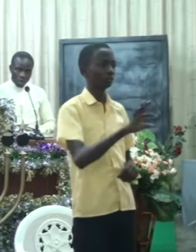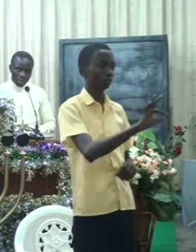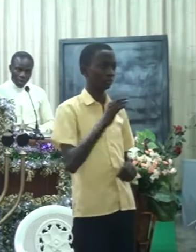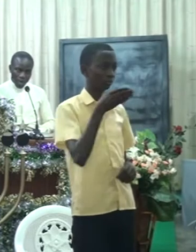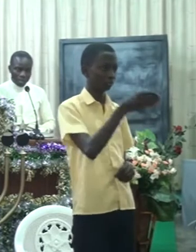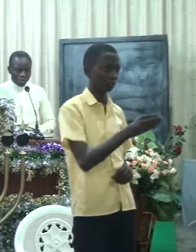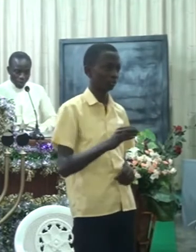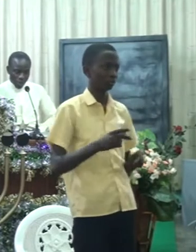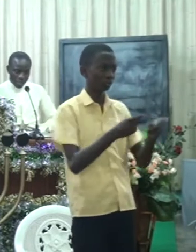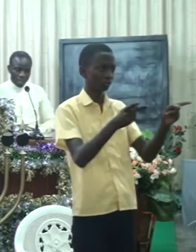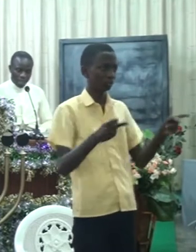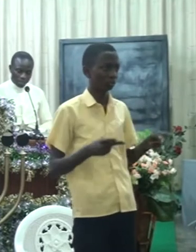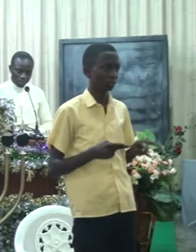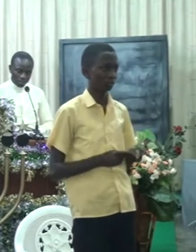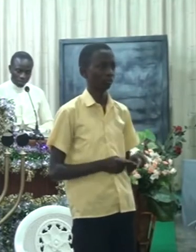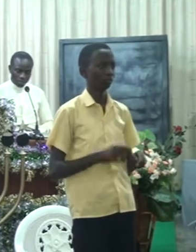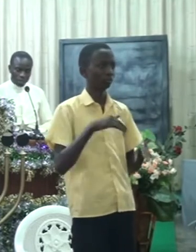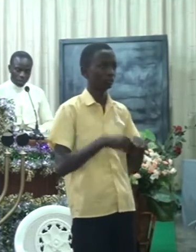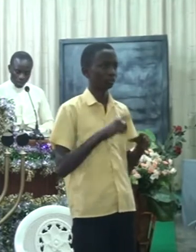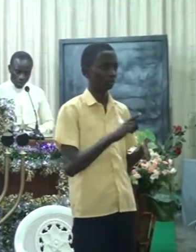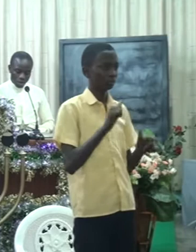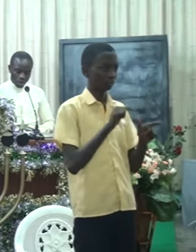lui aura de la place tout près de cela.